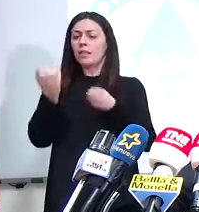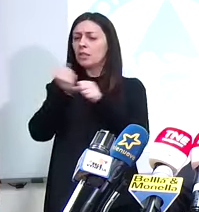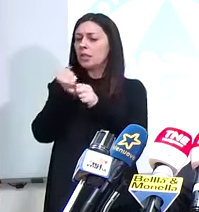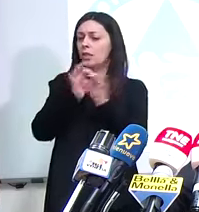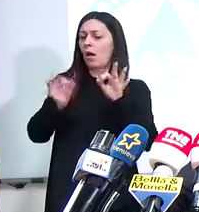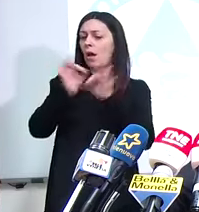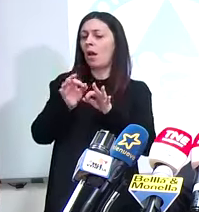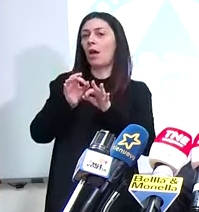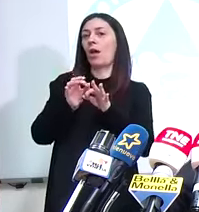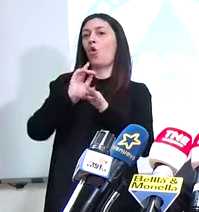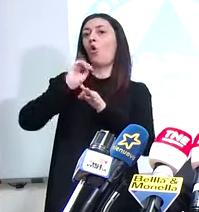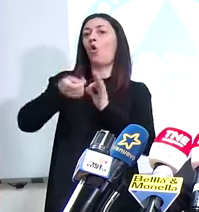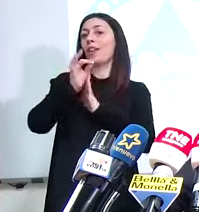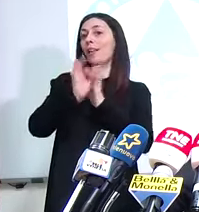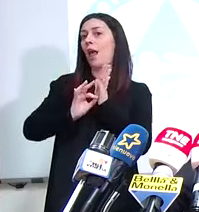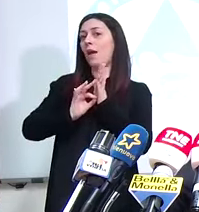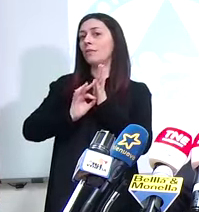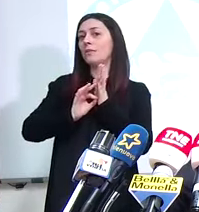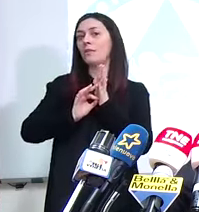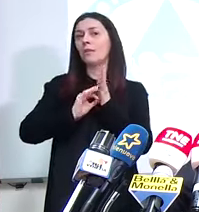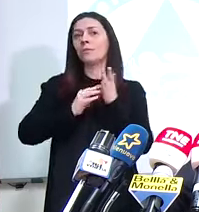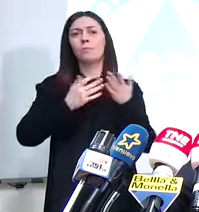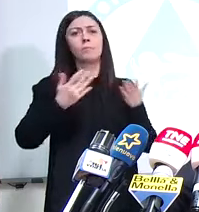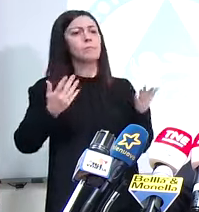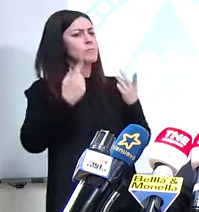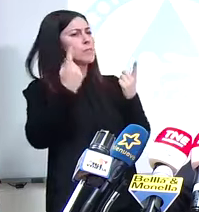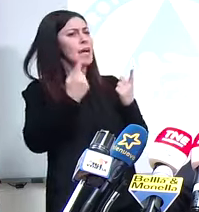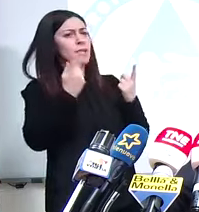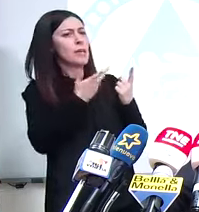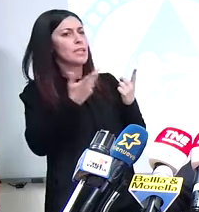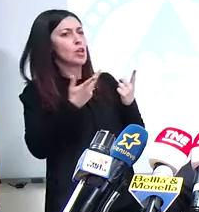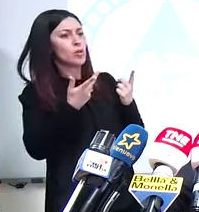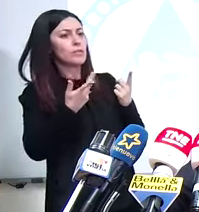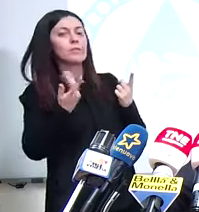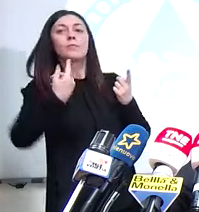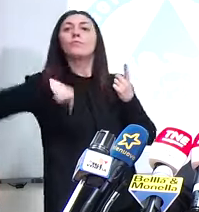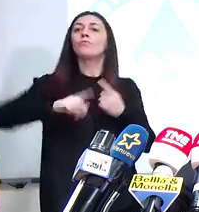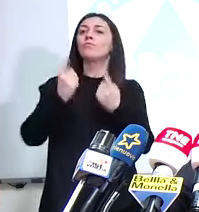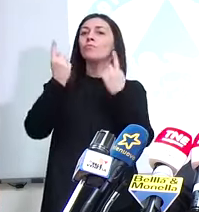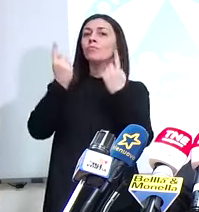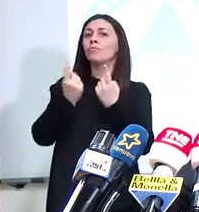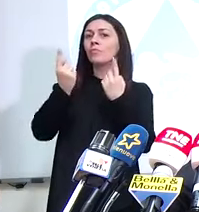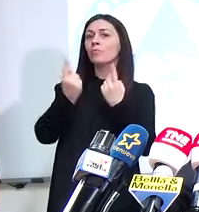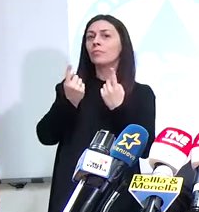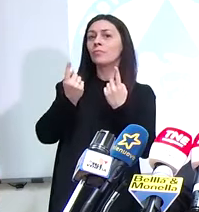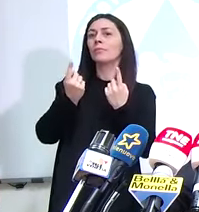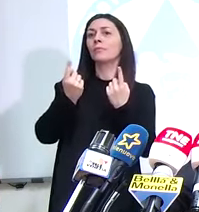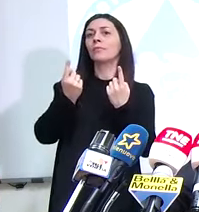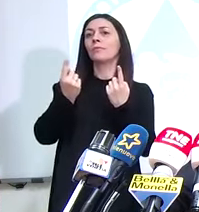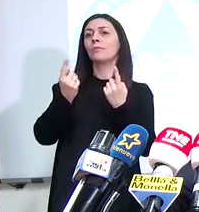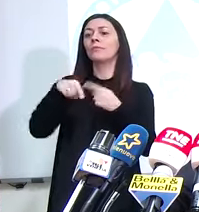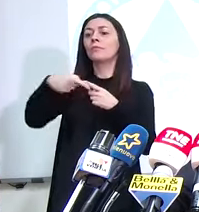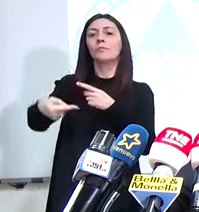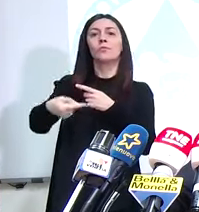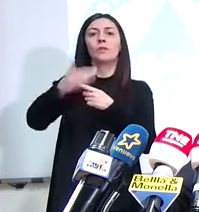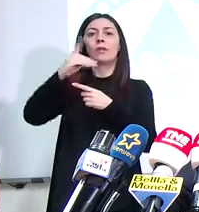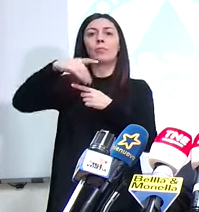aspettate che ci ticosa non ho proprio nel senso che si aspetta che non ci siano di ieri all'apertura c'è perché quello è davvero rischio